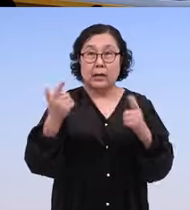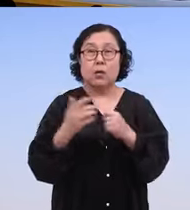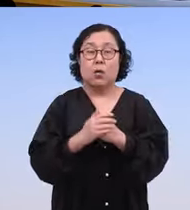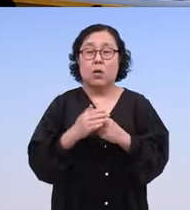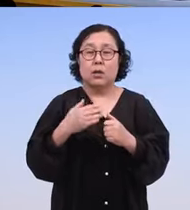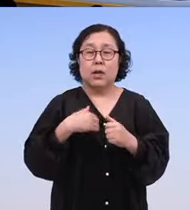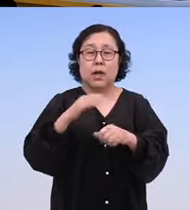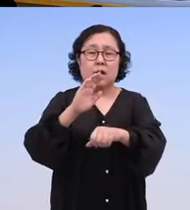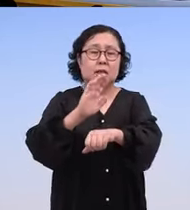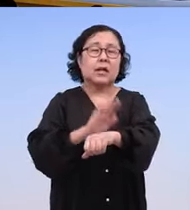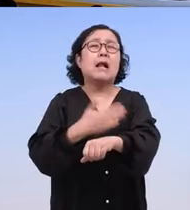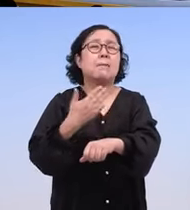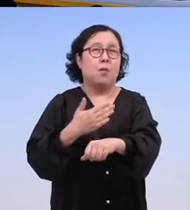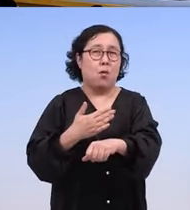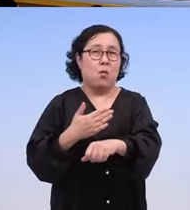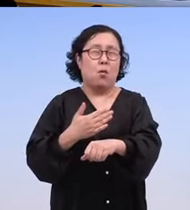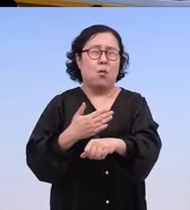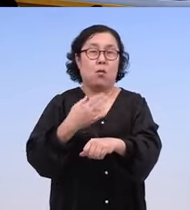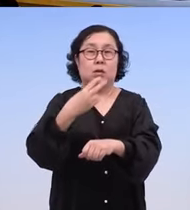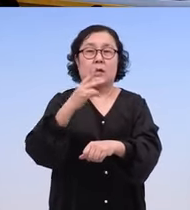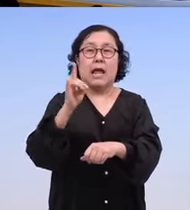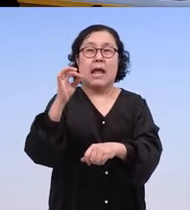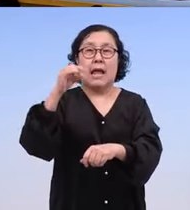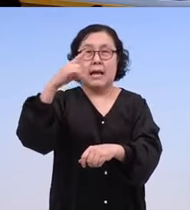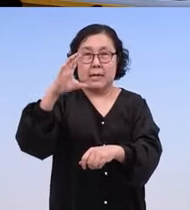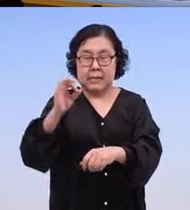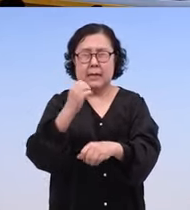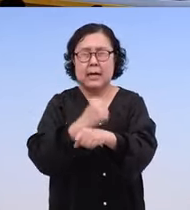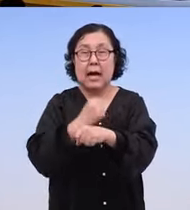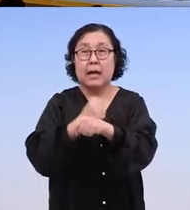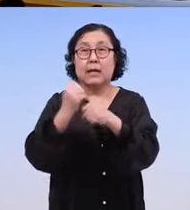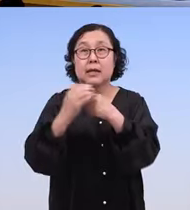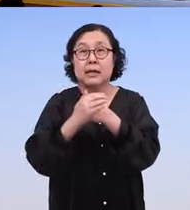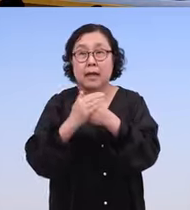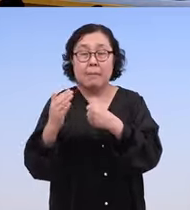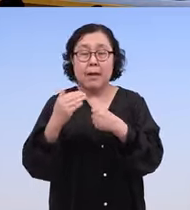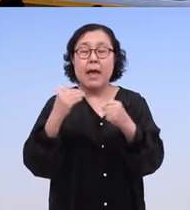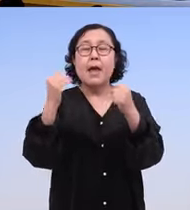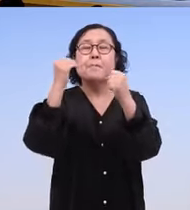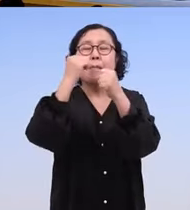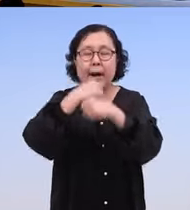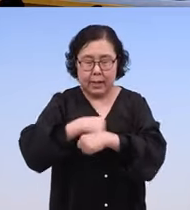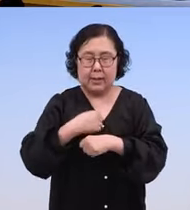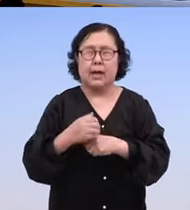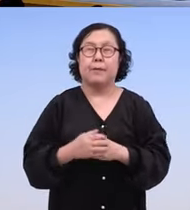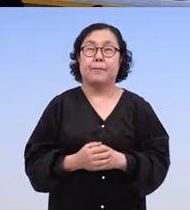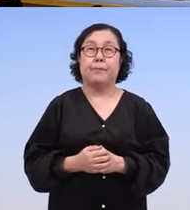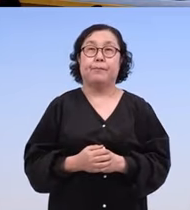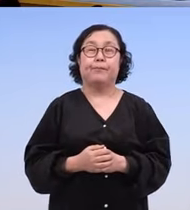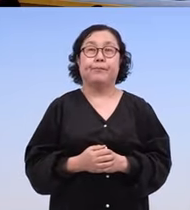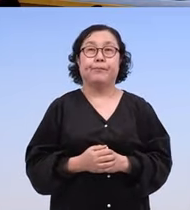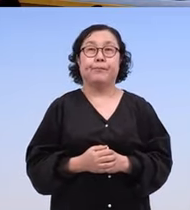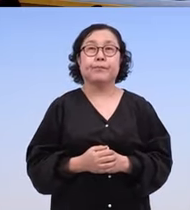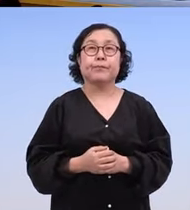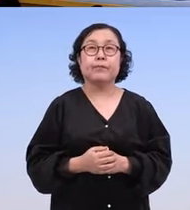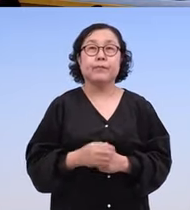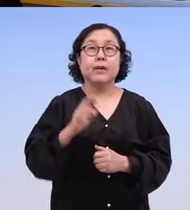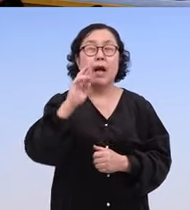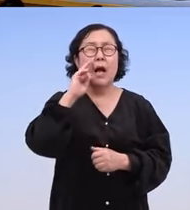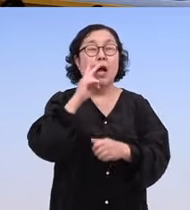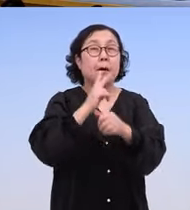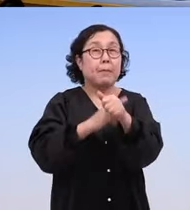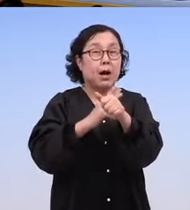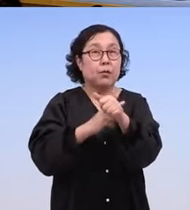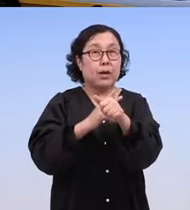그것을 잘못 대처하기 때문에, 잘못된 대응으로 하기 때문에 망하는 게 그게 현실이다. 그런다고 한다면